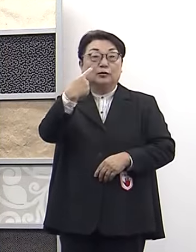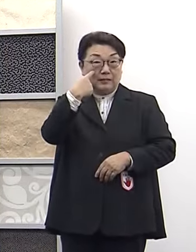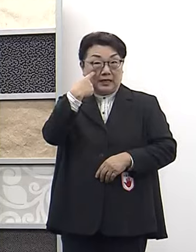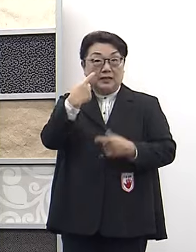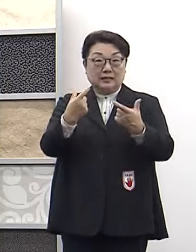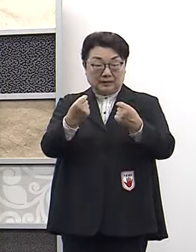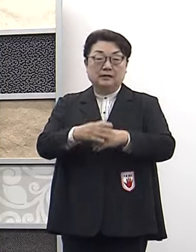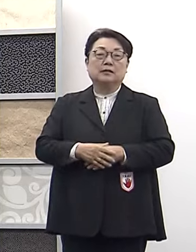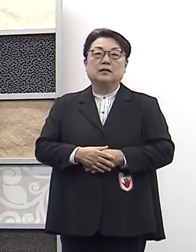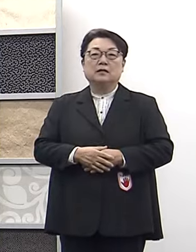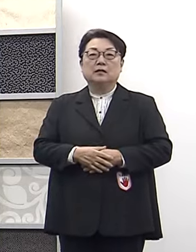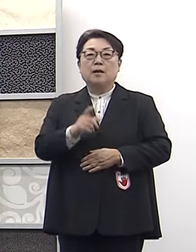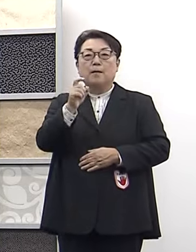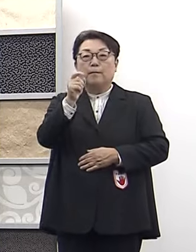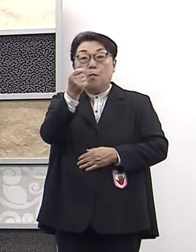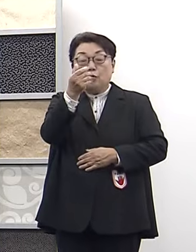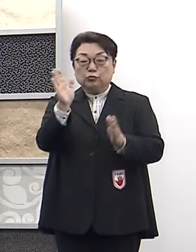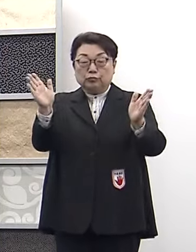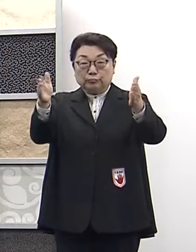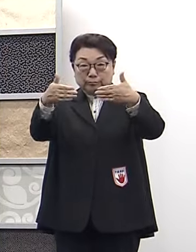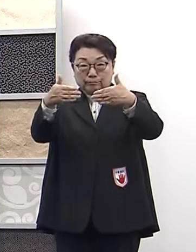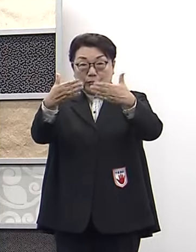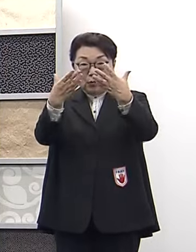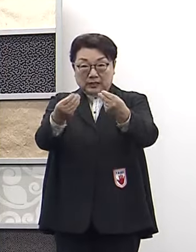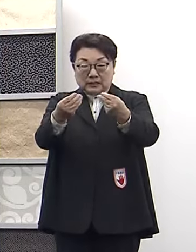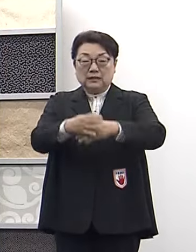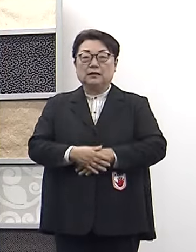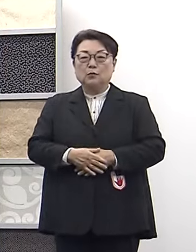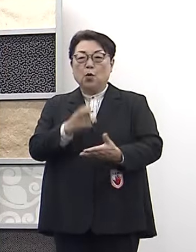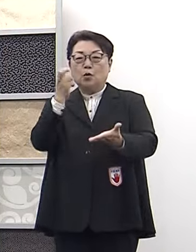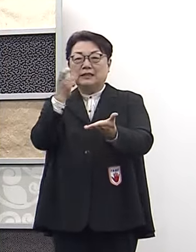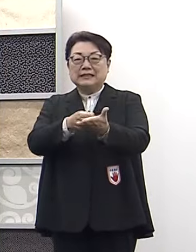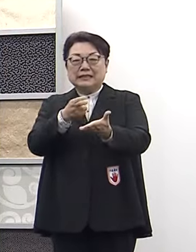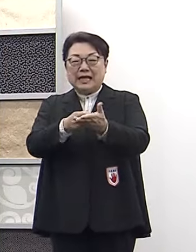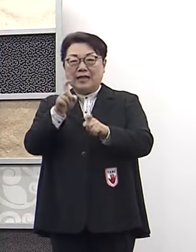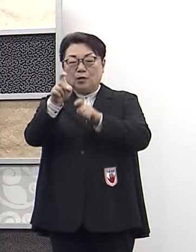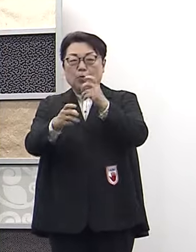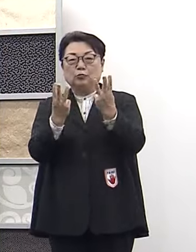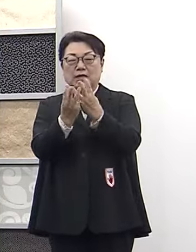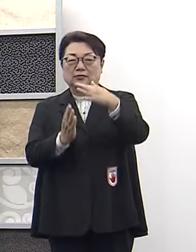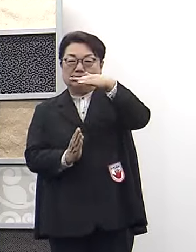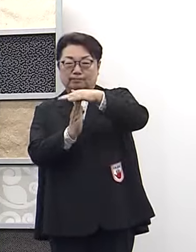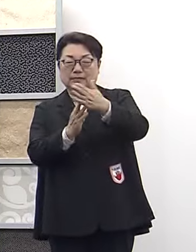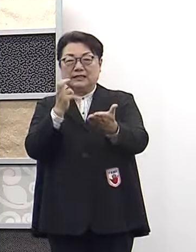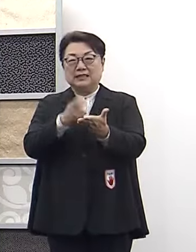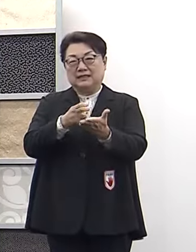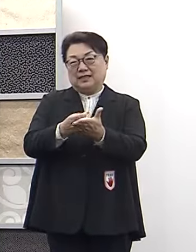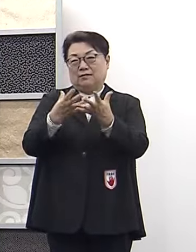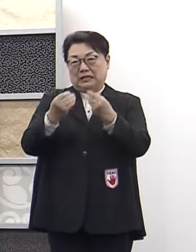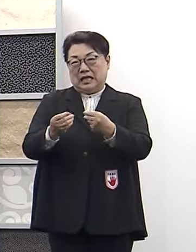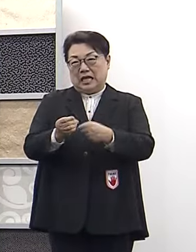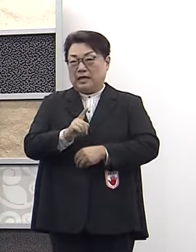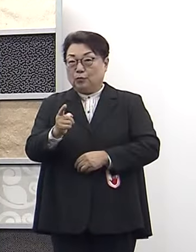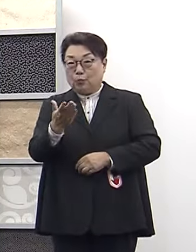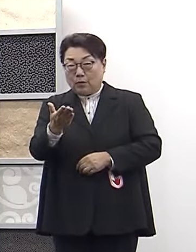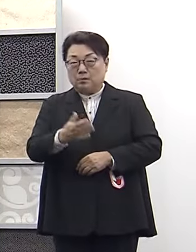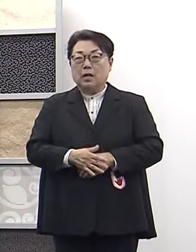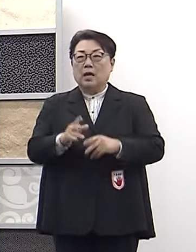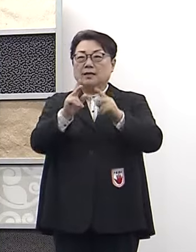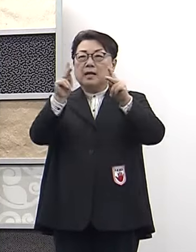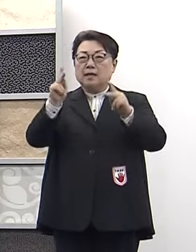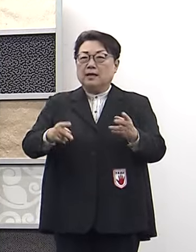間、知事はですね、その規制を実施したことの評価をどうされているのか、あと課題としてさらに残ってい